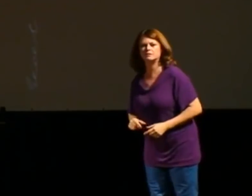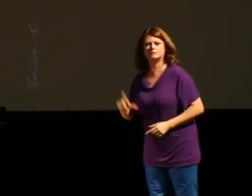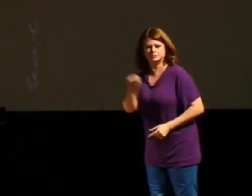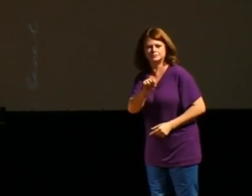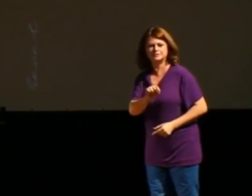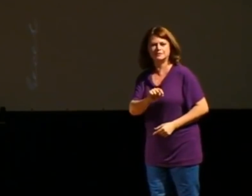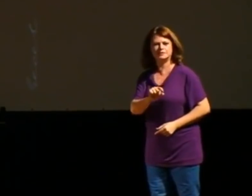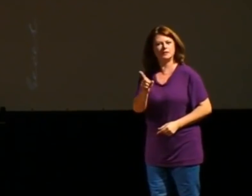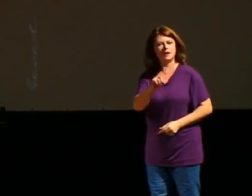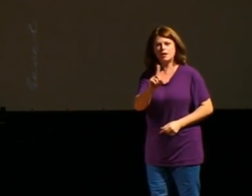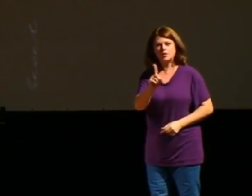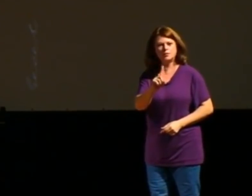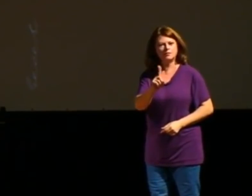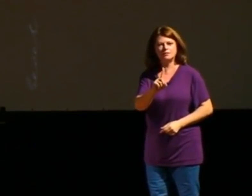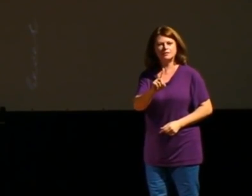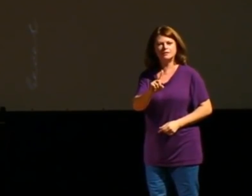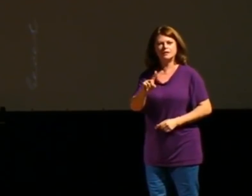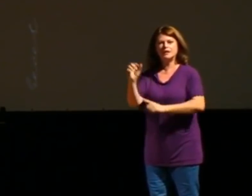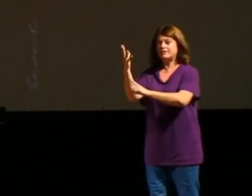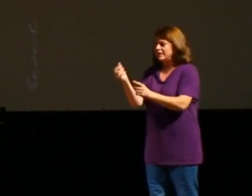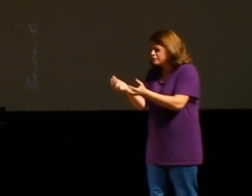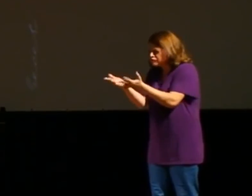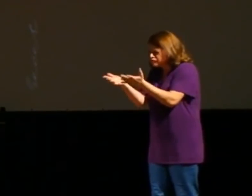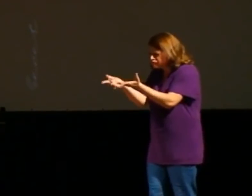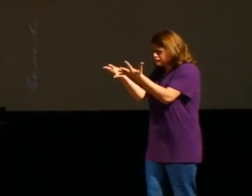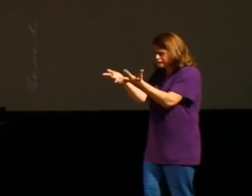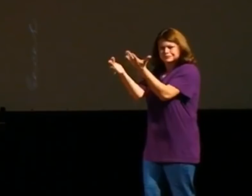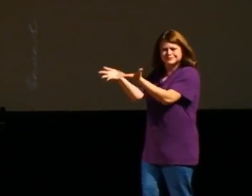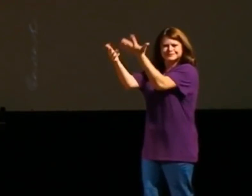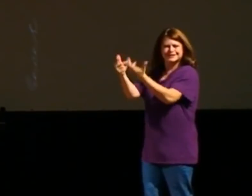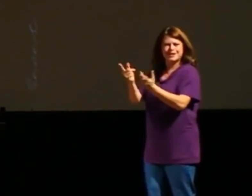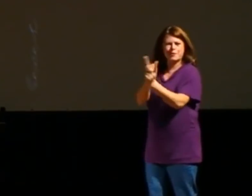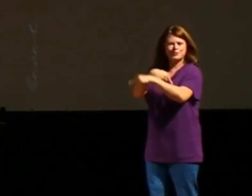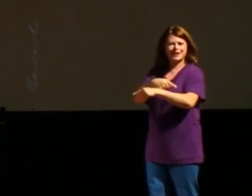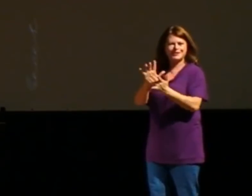fosse único. Quando eu falo de tirar à parte, eu falo de